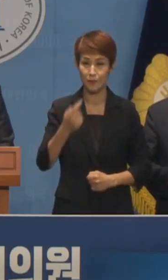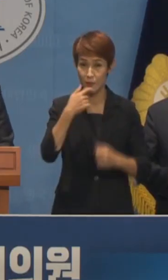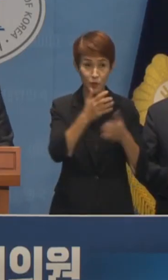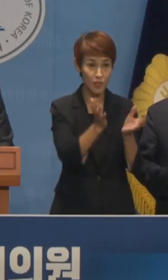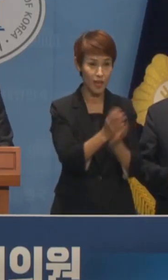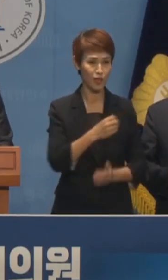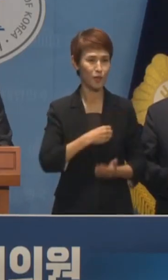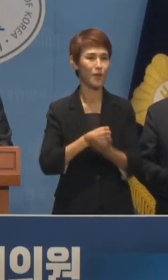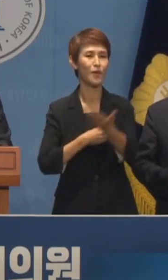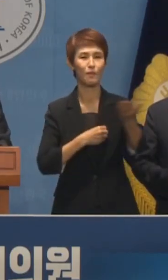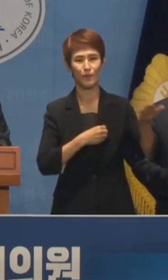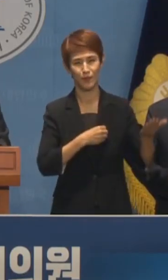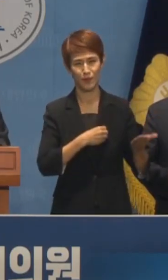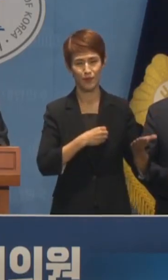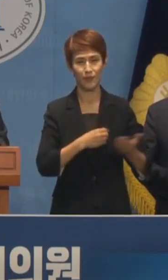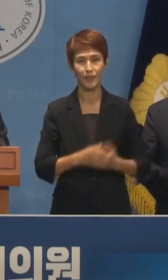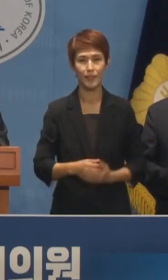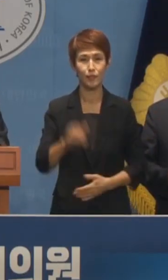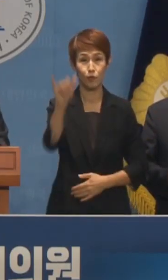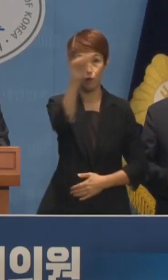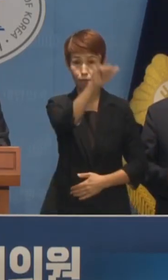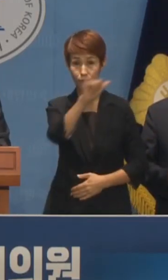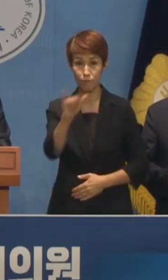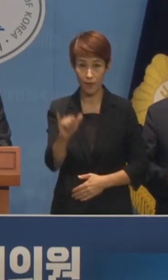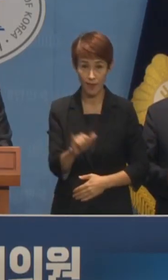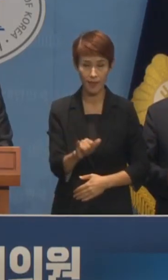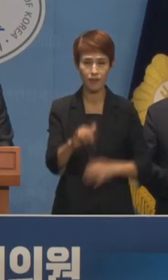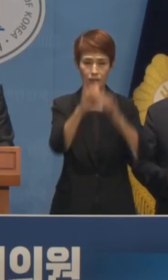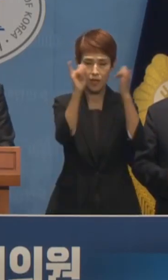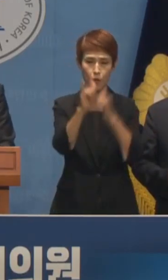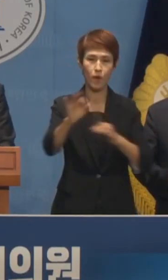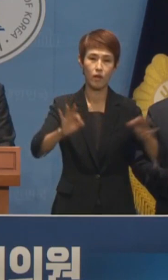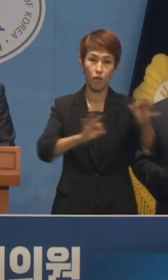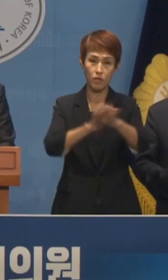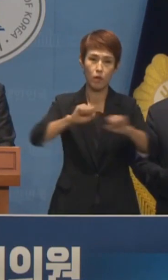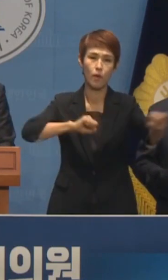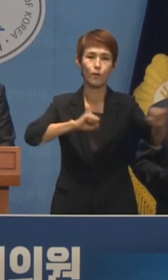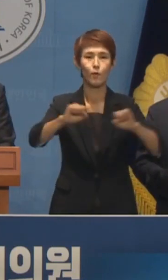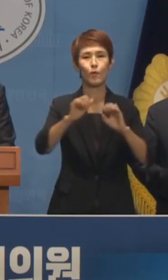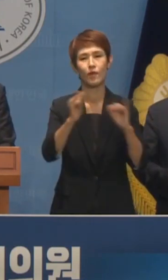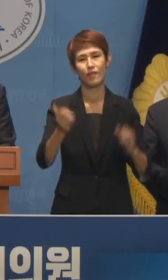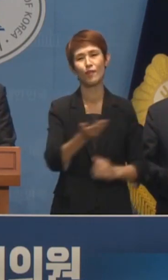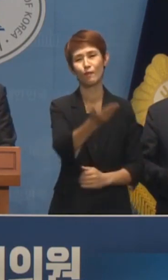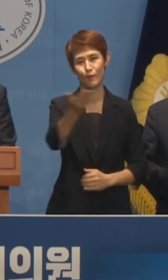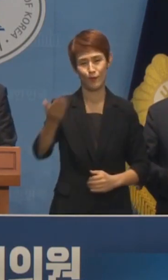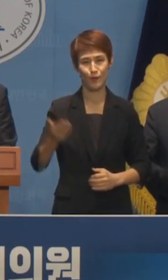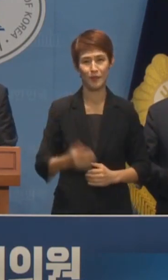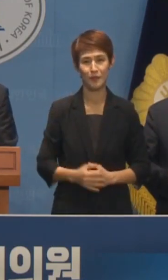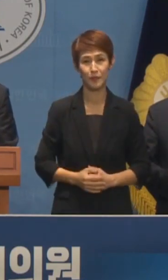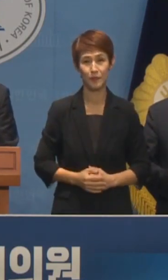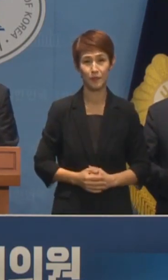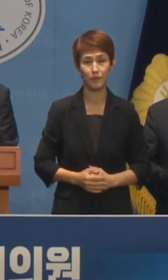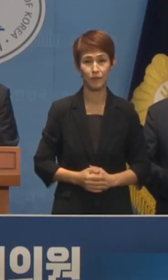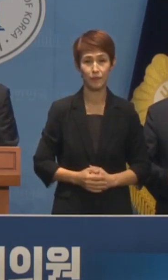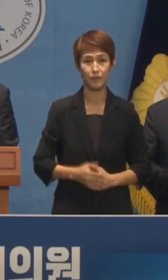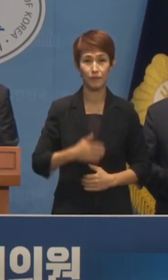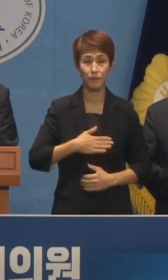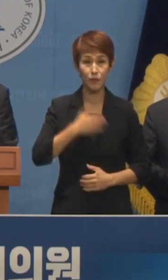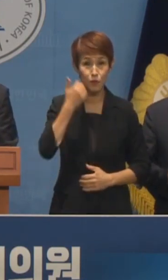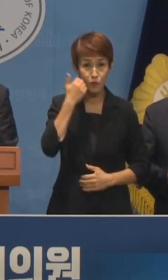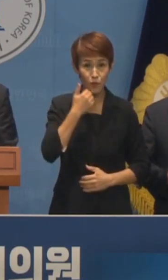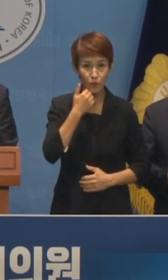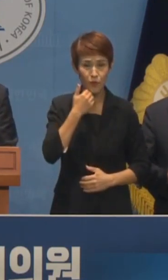당원 동지 여러분, 그리고 전국의 사회적 경제 활동가 여러분, 더불어민주당 충남 아산갑